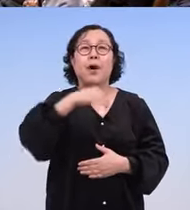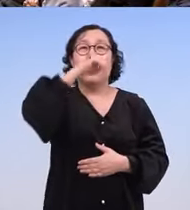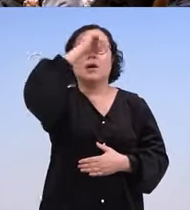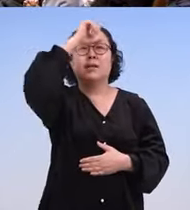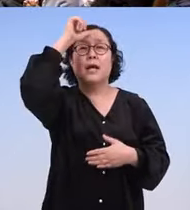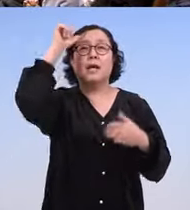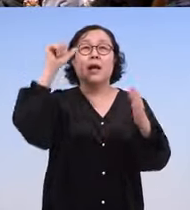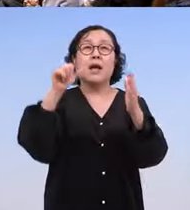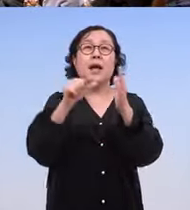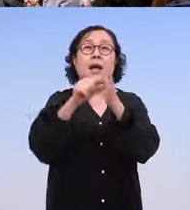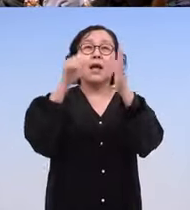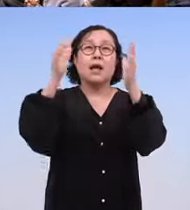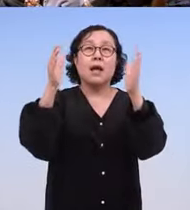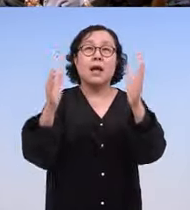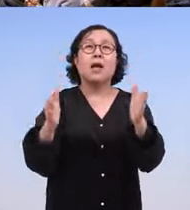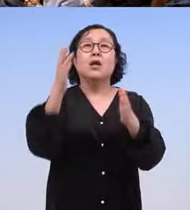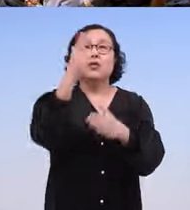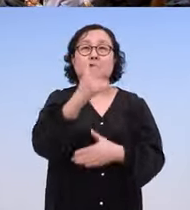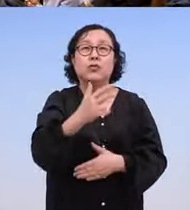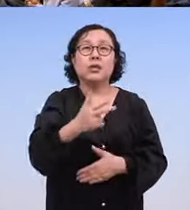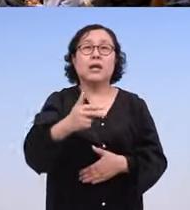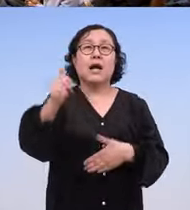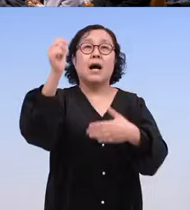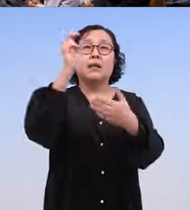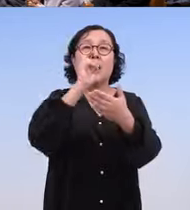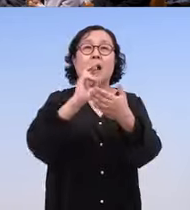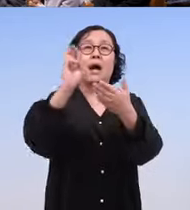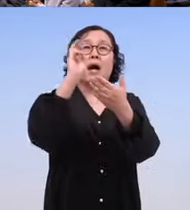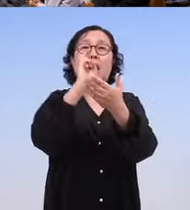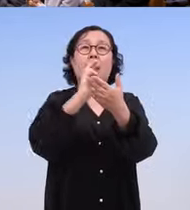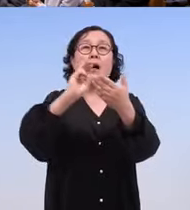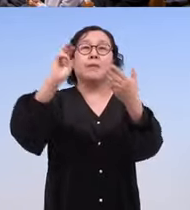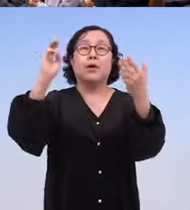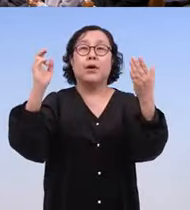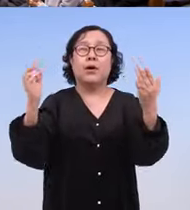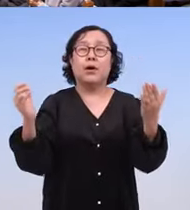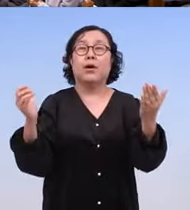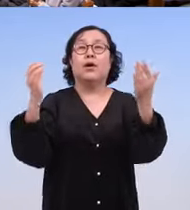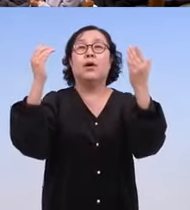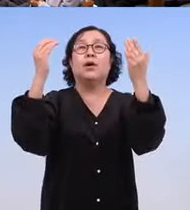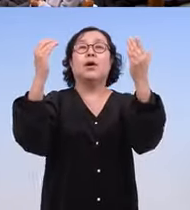내 평생에 주를 찬양하며